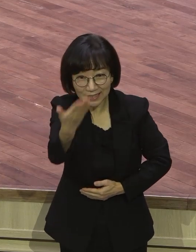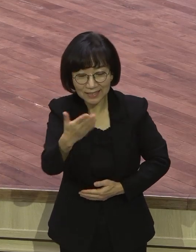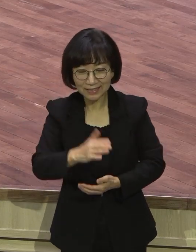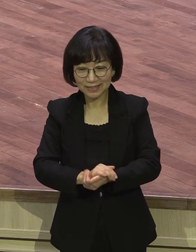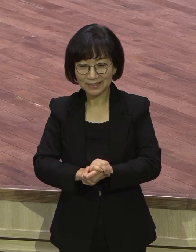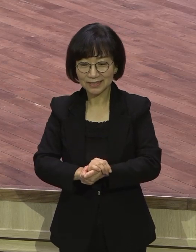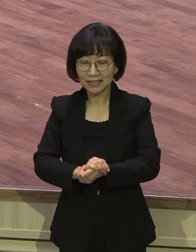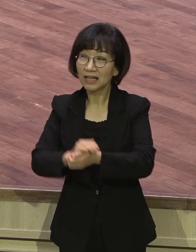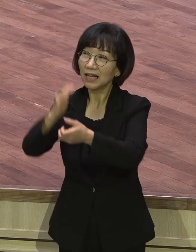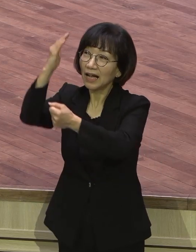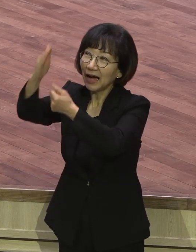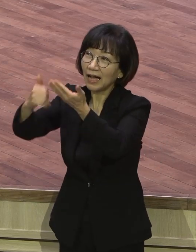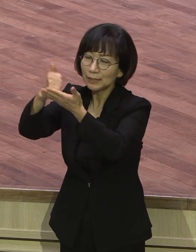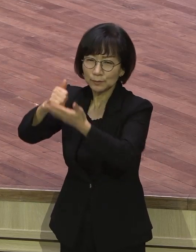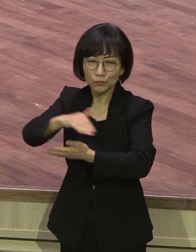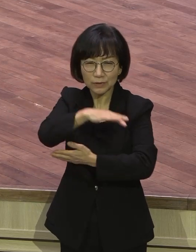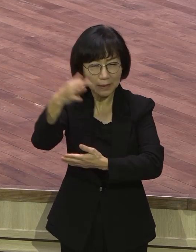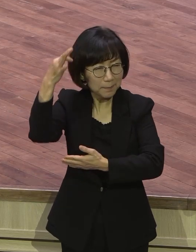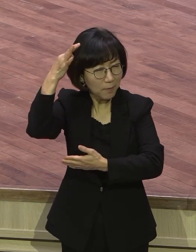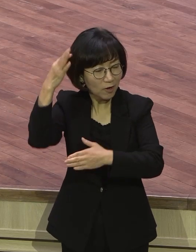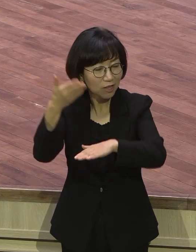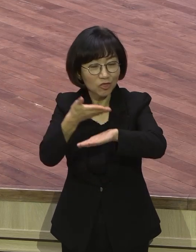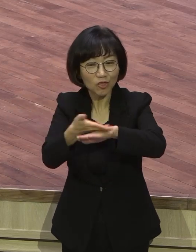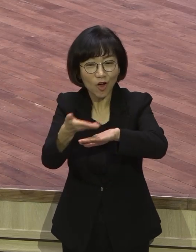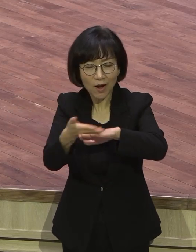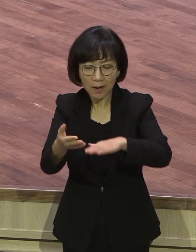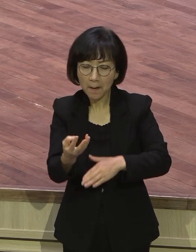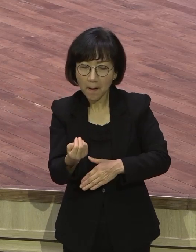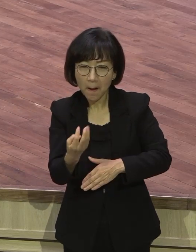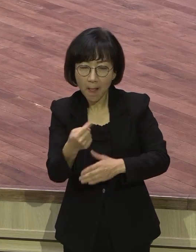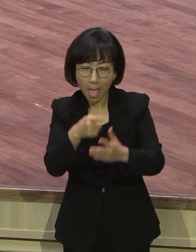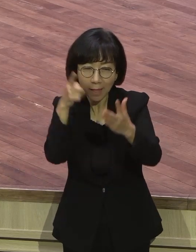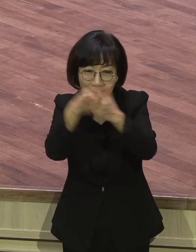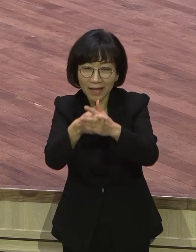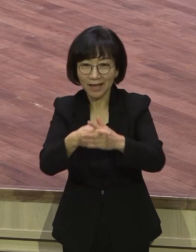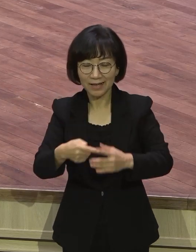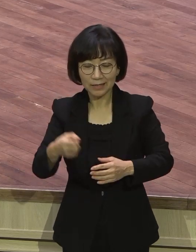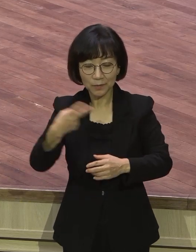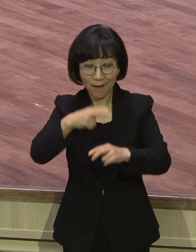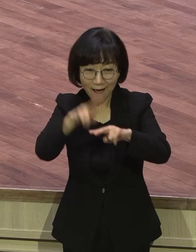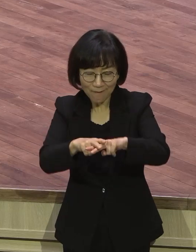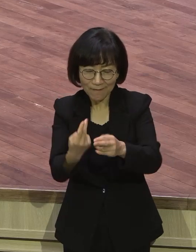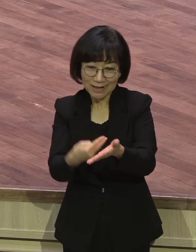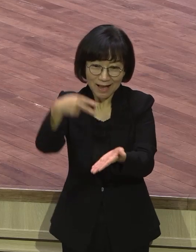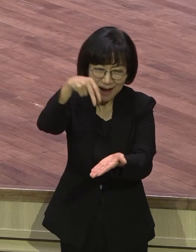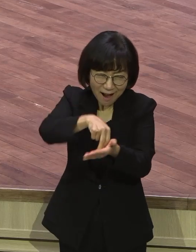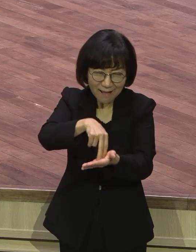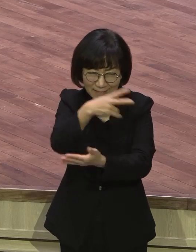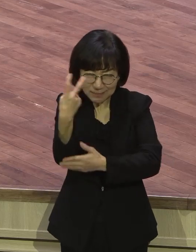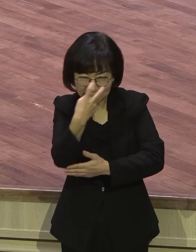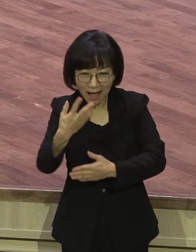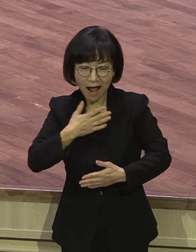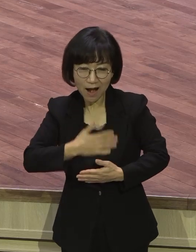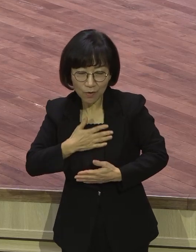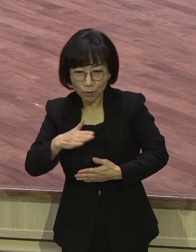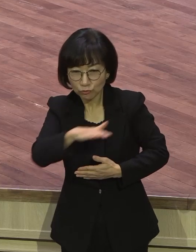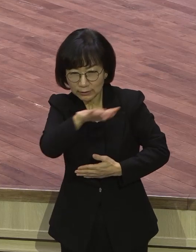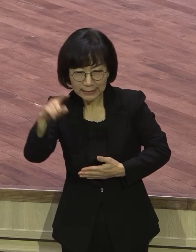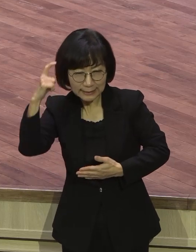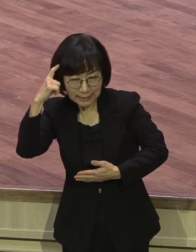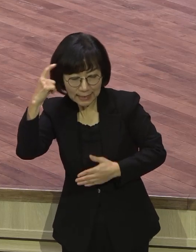하나님은 우리 머리도 새고 계신다는데 이래서 안는 것도 간섭하고 있다는데 그런 그런 모든 생각까지도